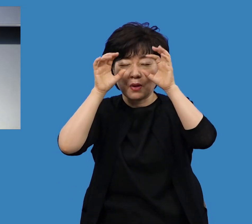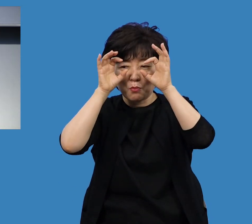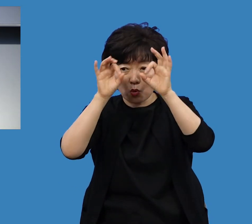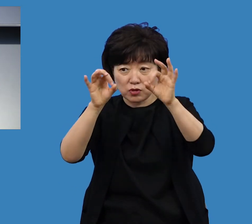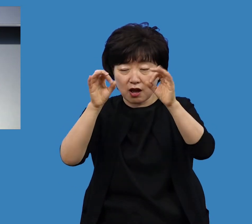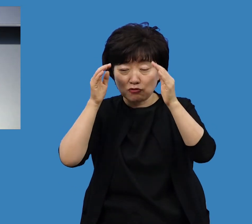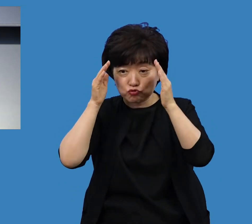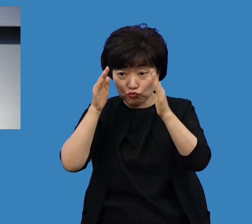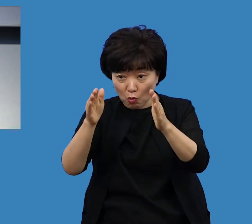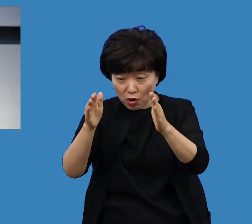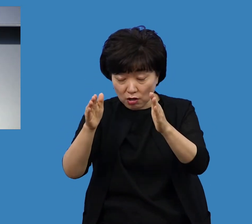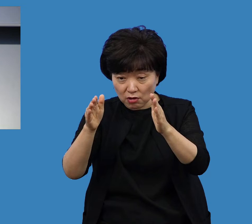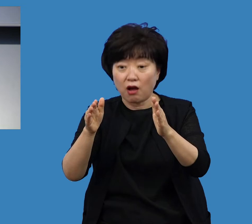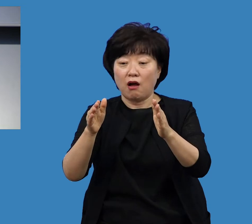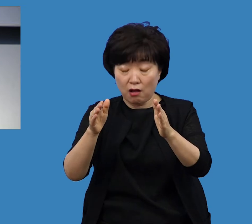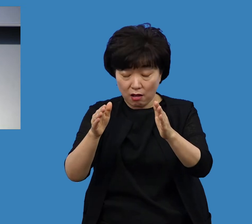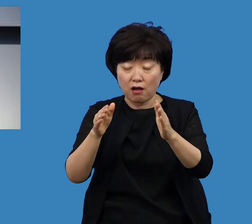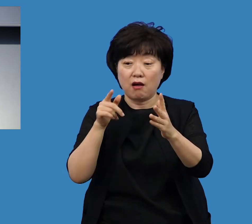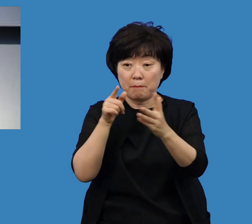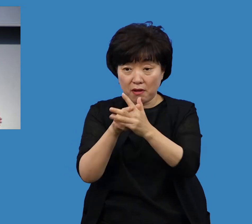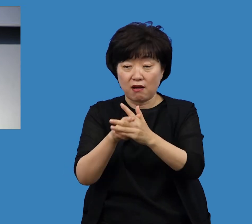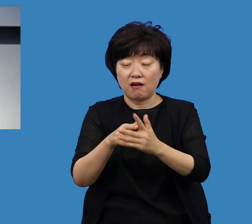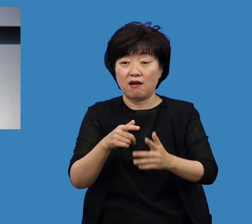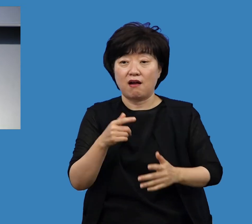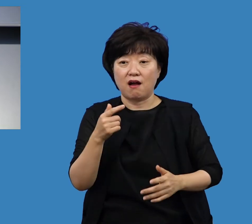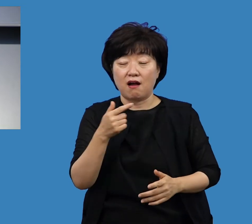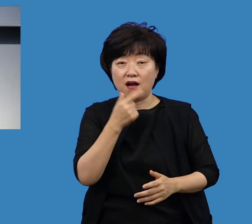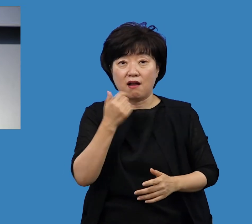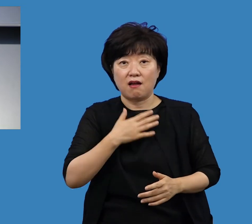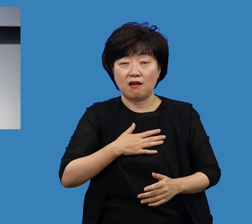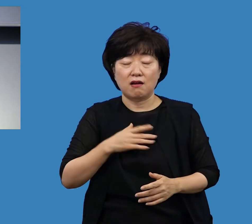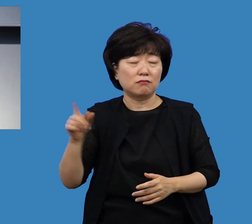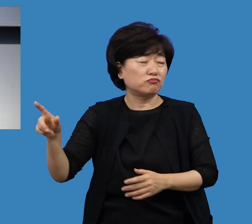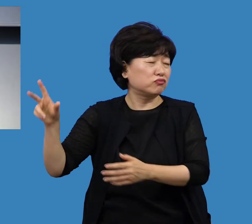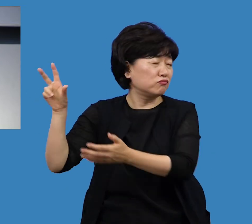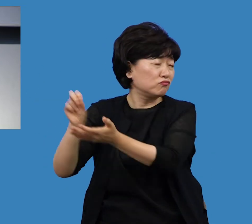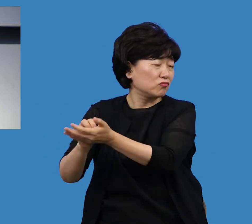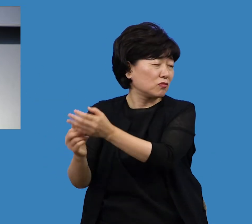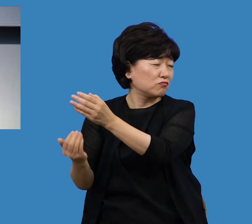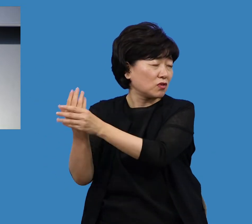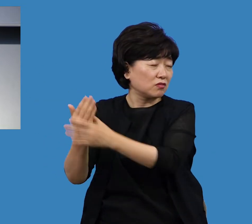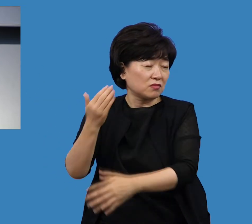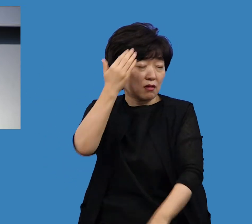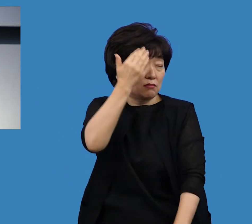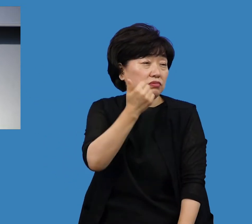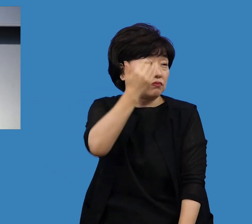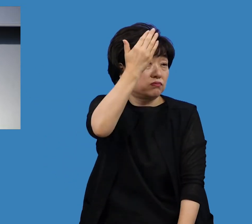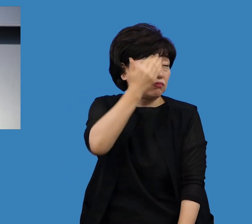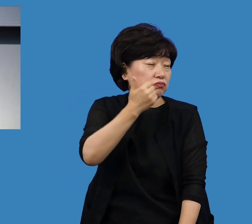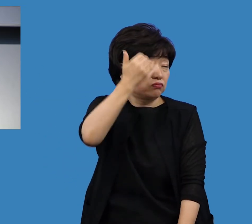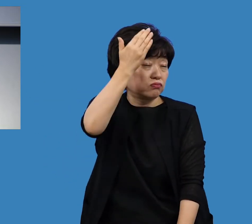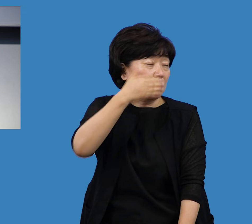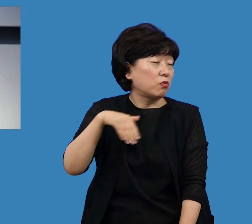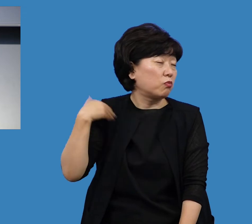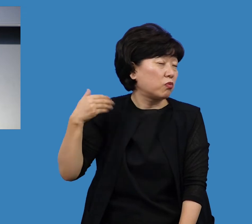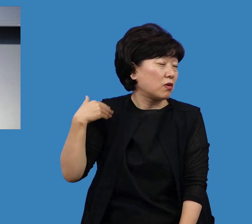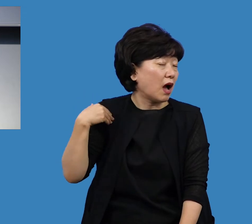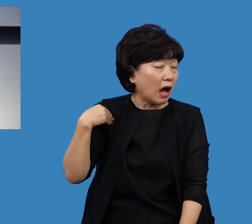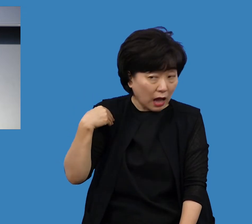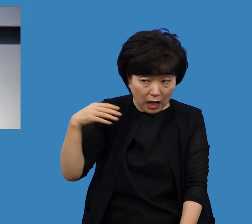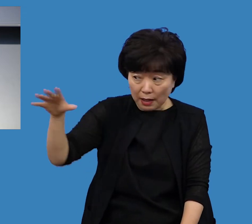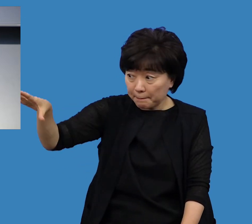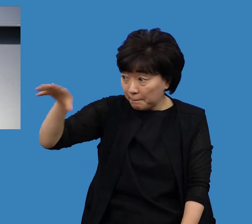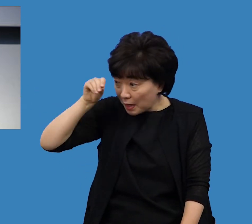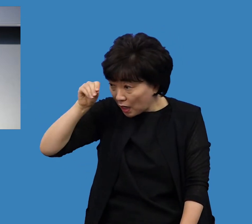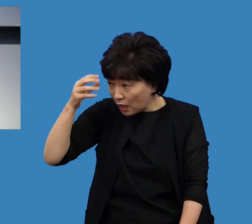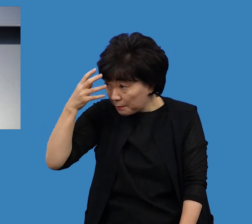보고 주목하는 게 결국 알아차리는 거지. 네. 저기서 뭐가 일어나는데 안 보고 있어. 그럼 모르는 건데 봤어. 그러니까 알아. 이 얘기를